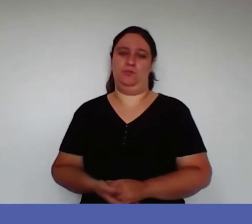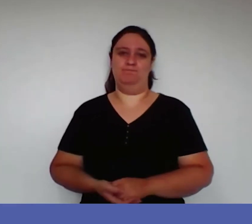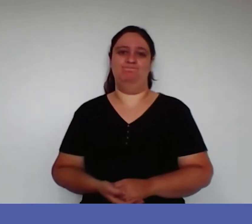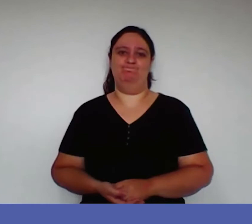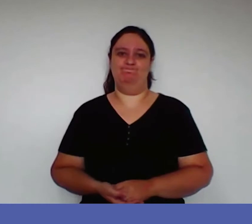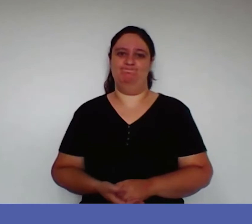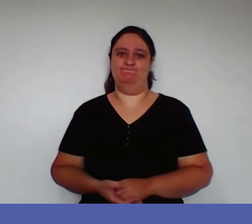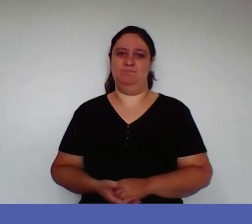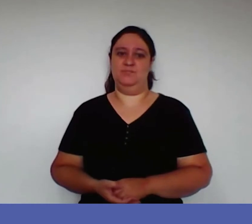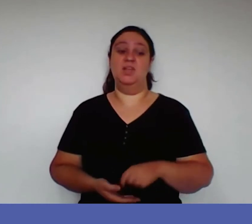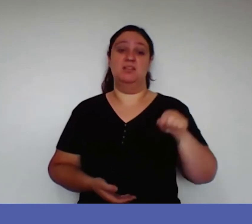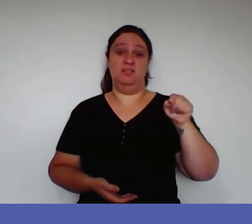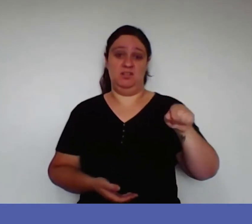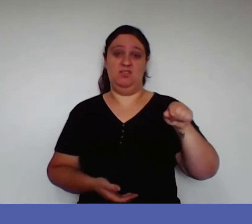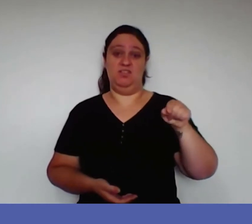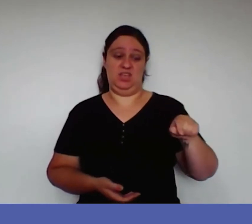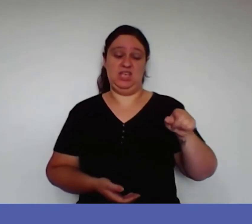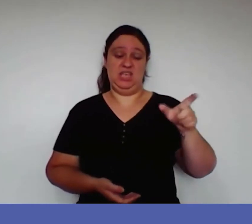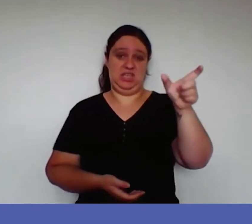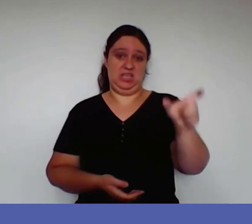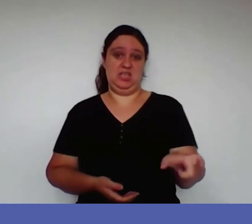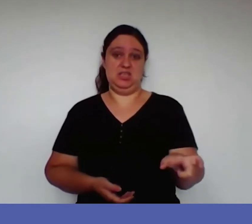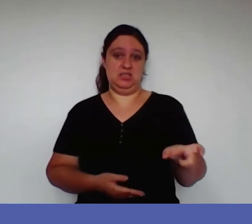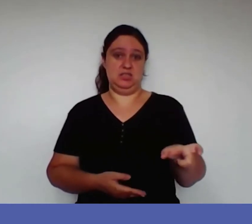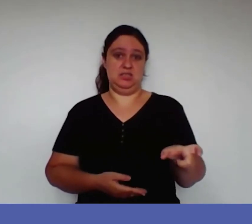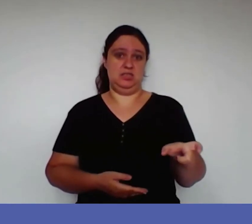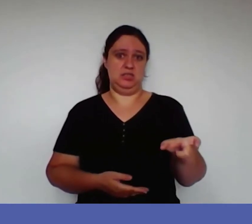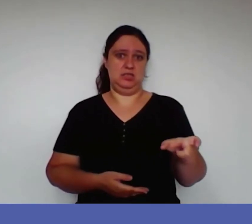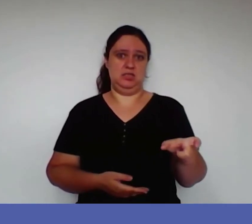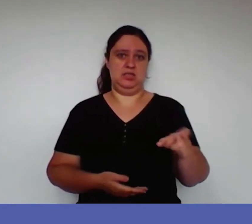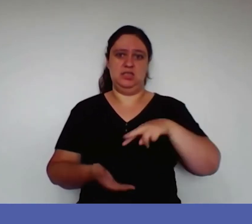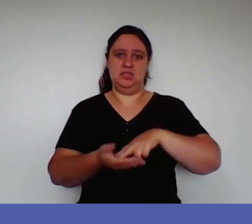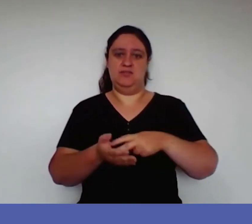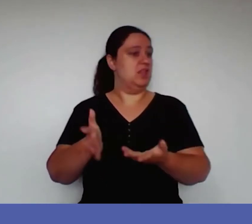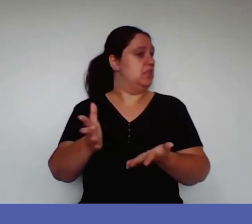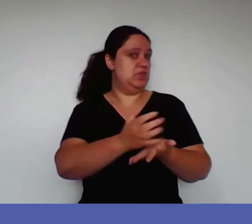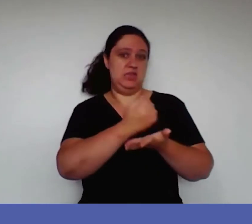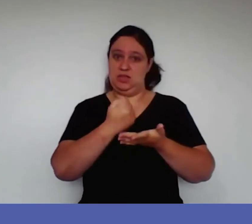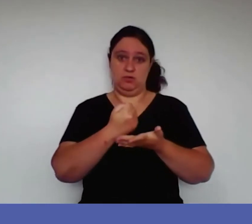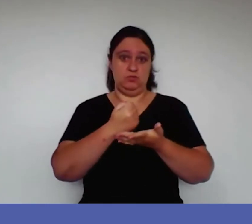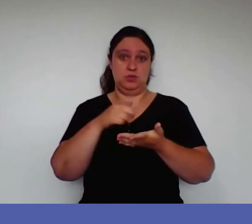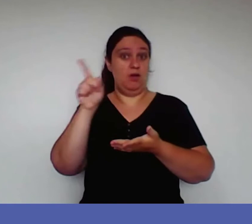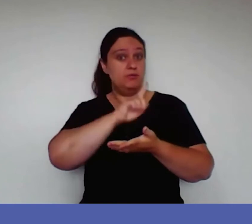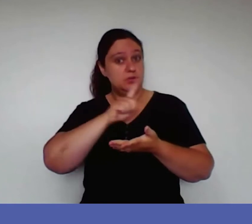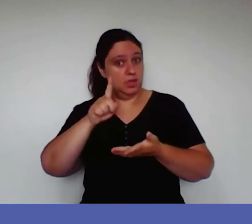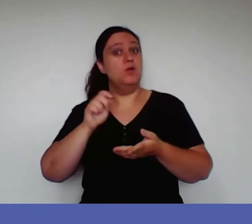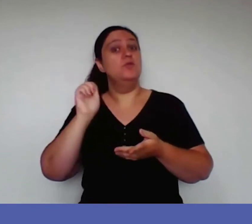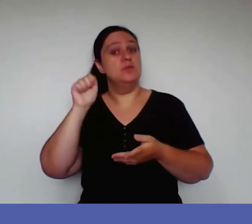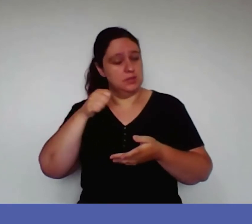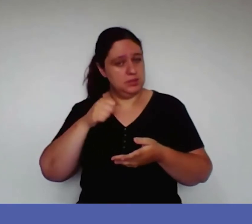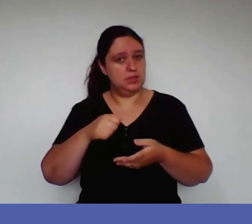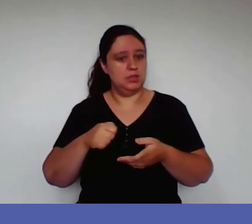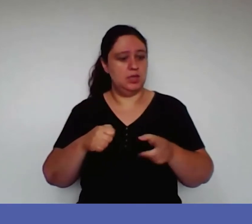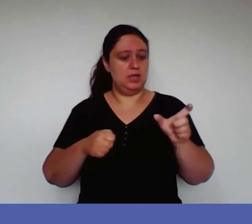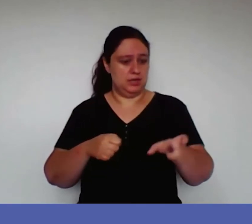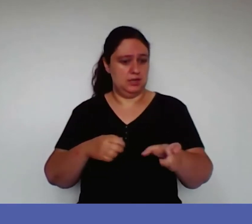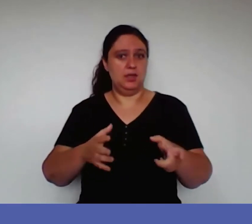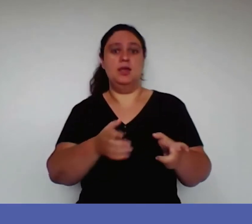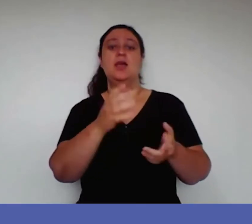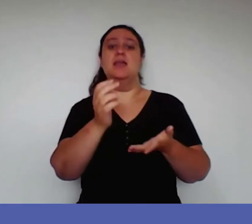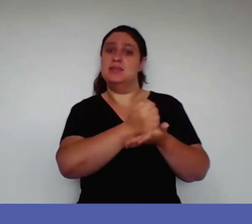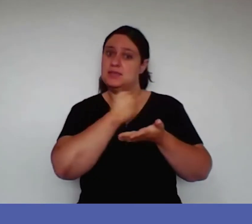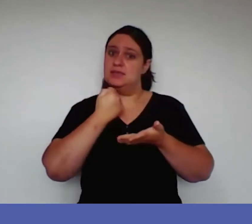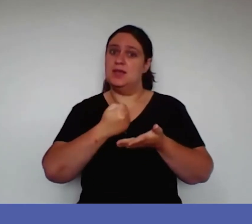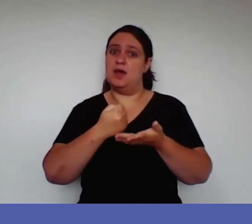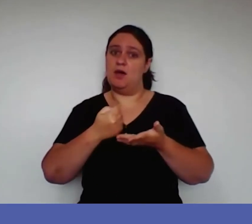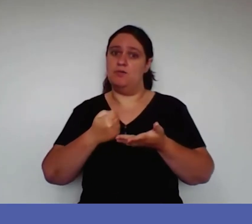não é uma pessoa não salva, não foi lançado para o lago de fogo. Ele apenas passou